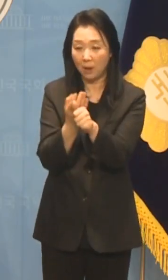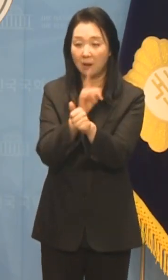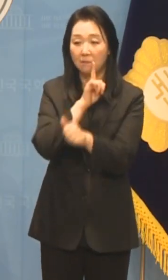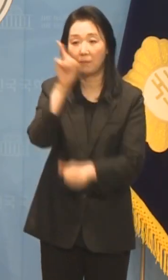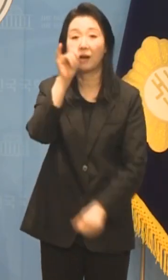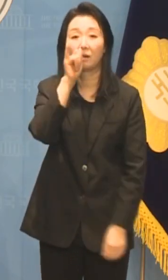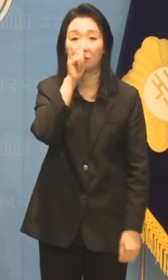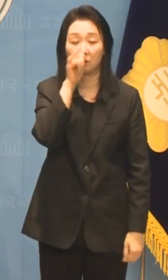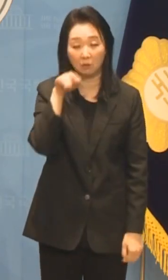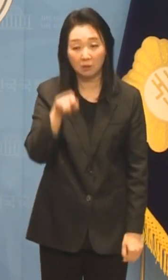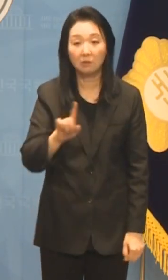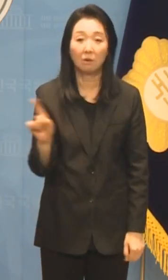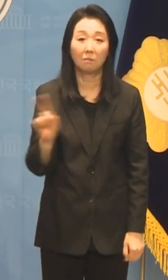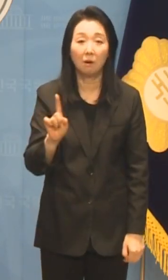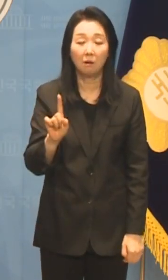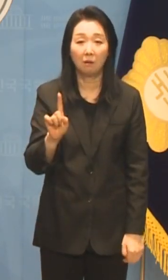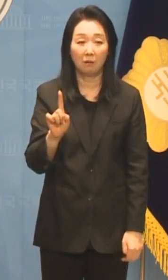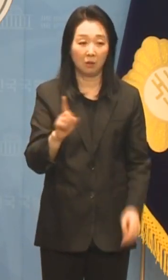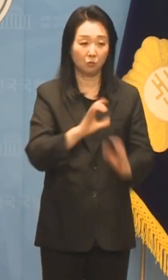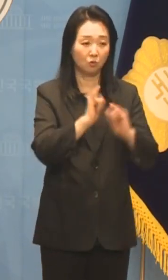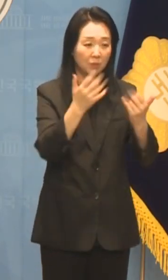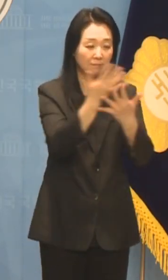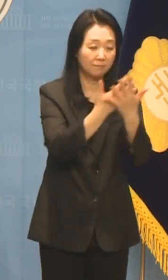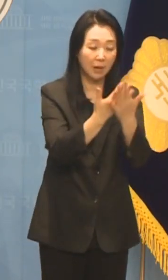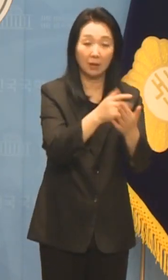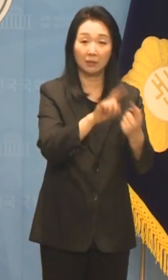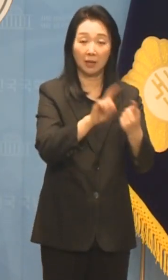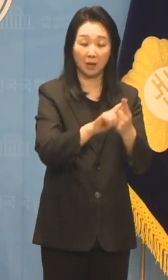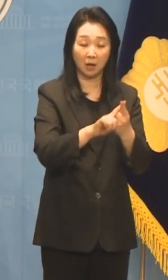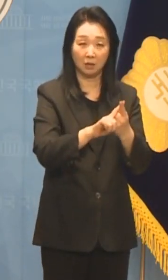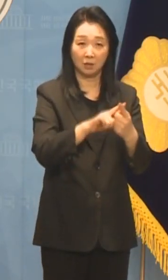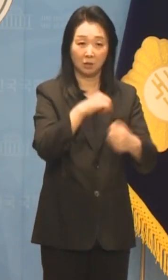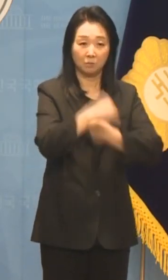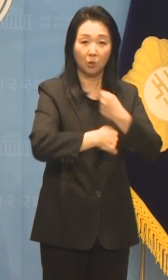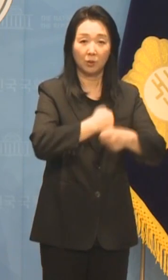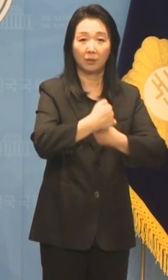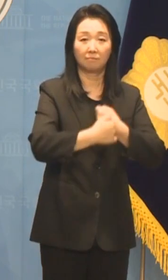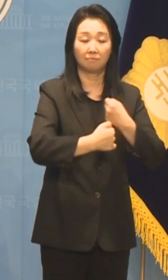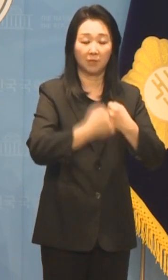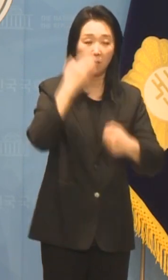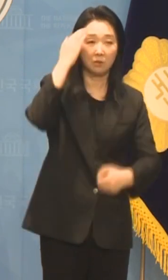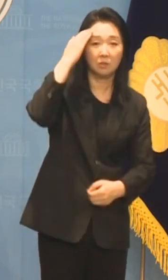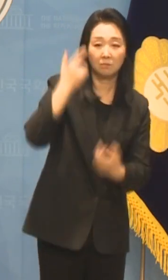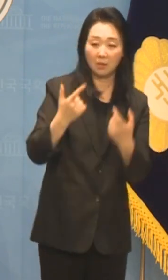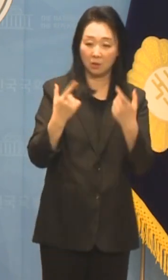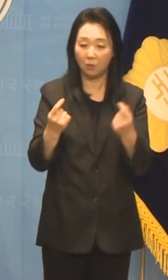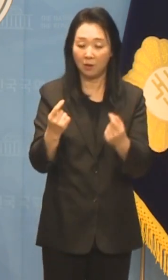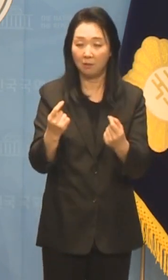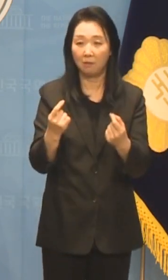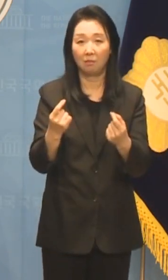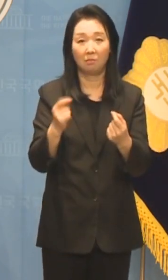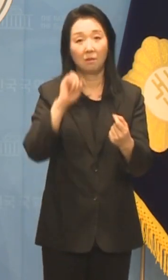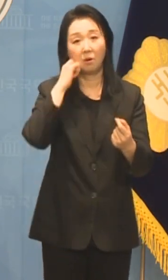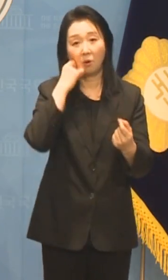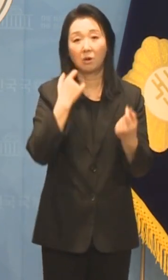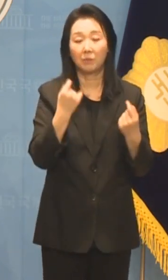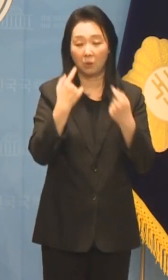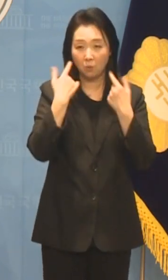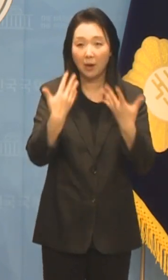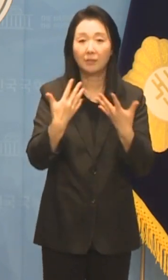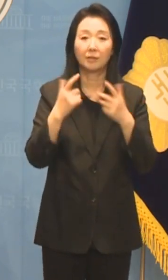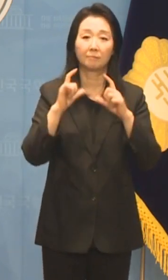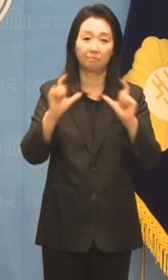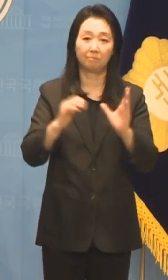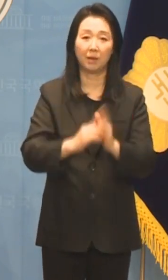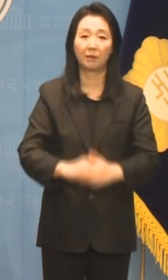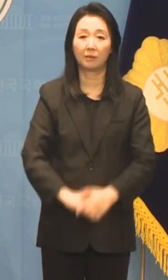해도 그것이 바로 불특정 국민들에게 대한 표현의 자유 침해에 상당한 개연성이 있다고 보기 어렵다고 명확히